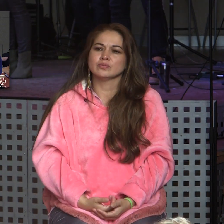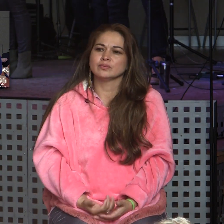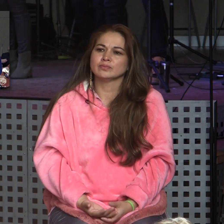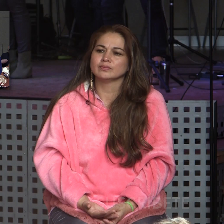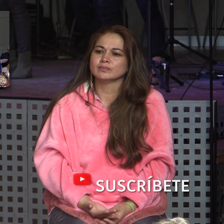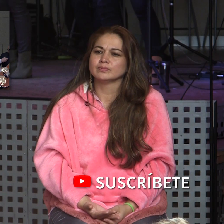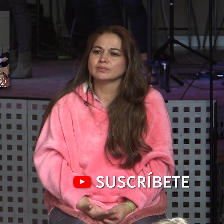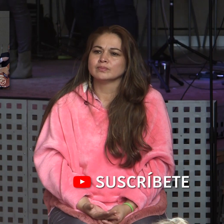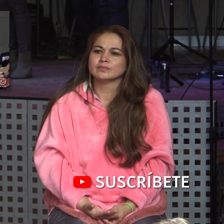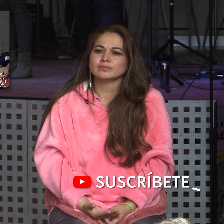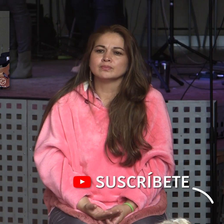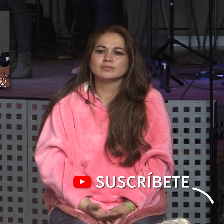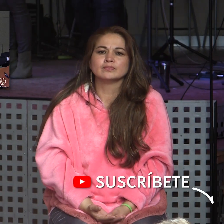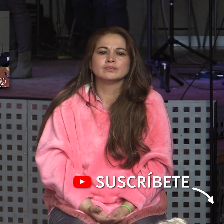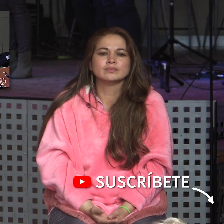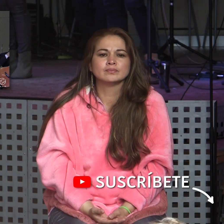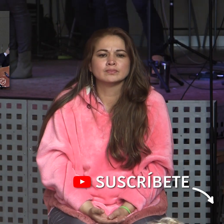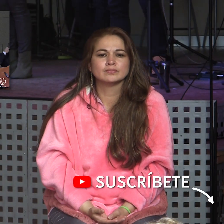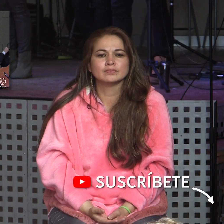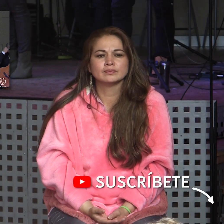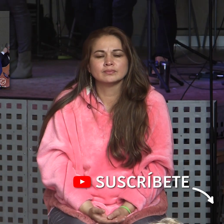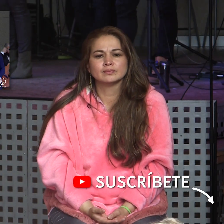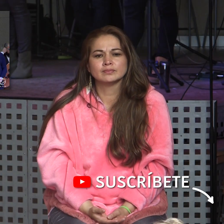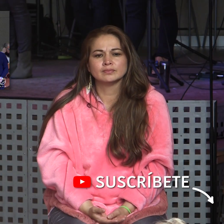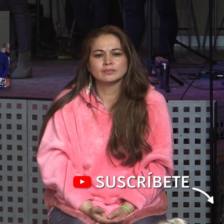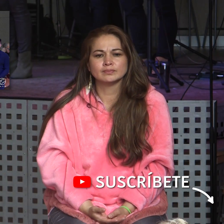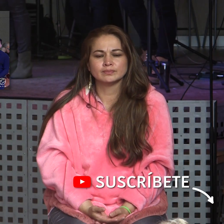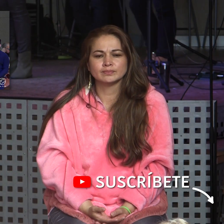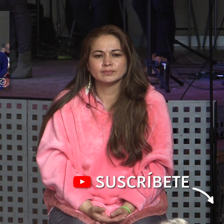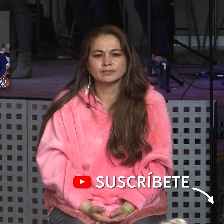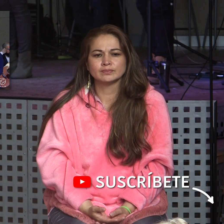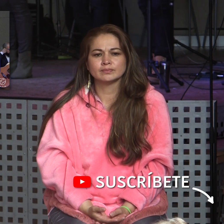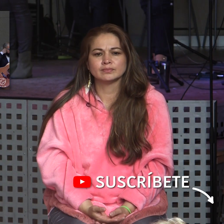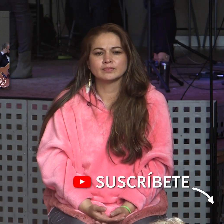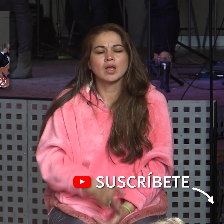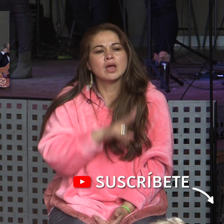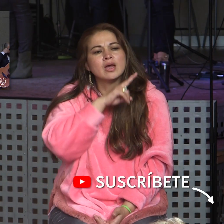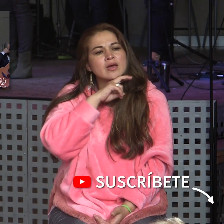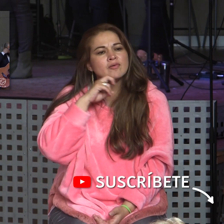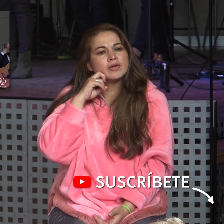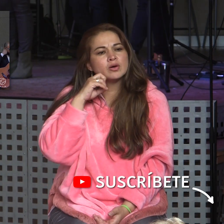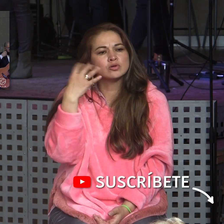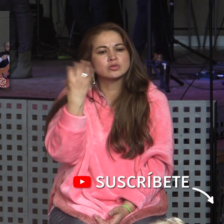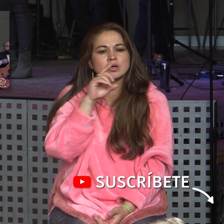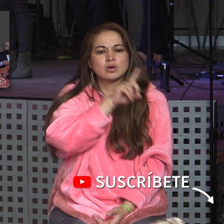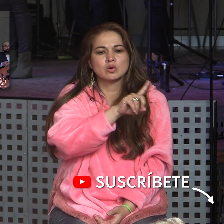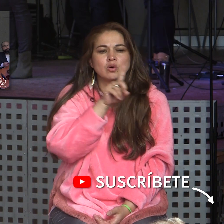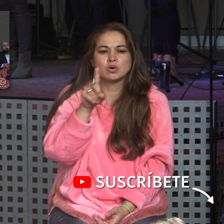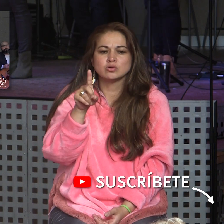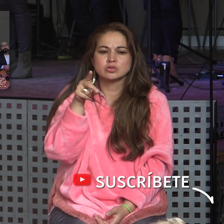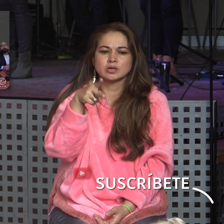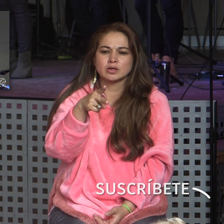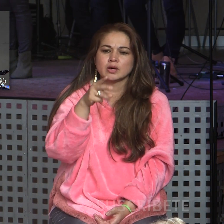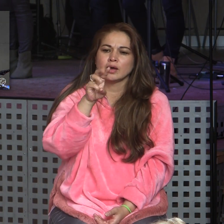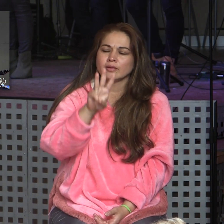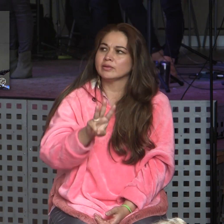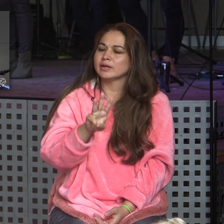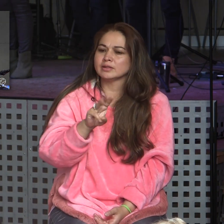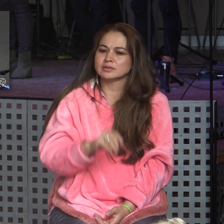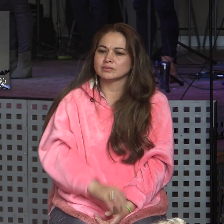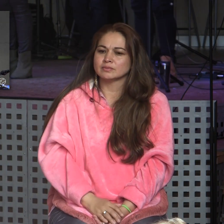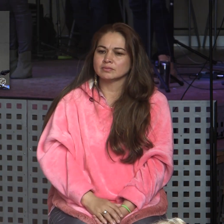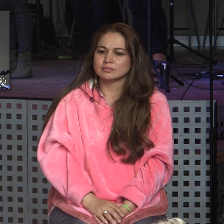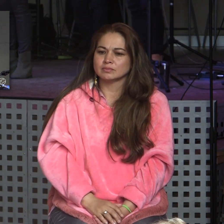por la fe entendemos, Hebreos 11:3, haber sido constituido el